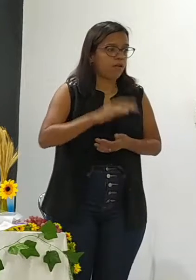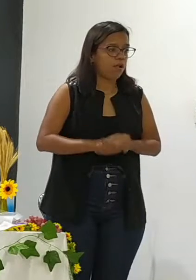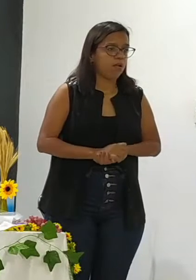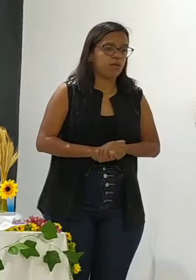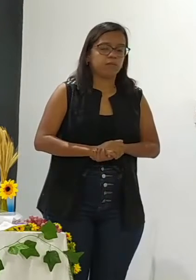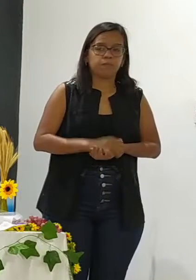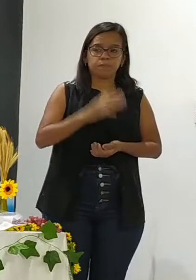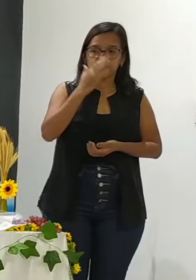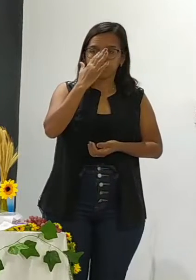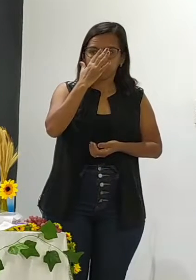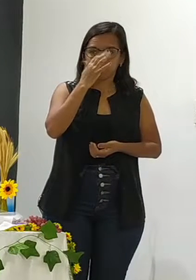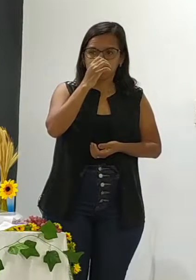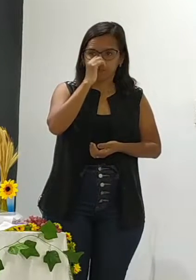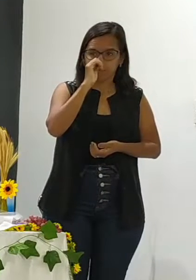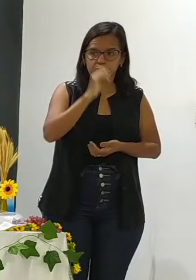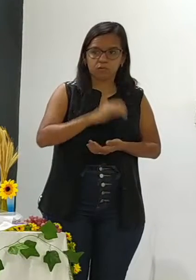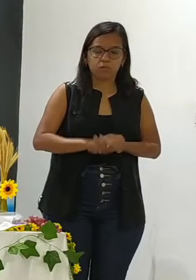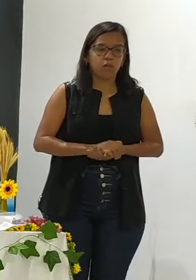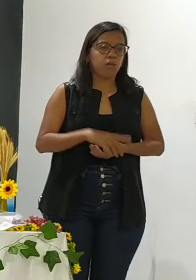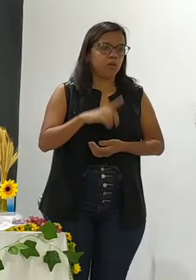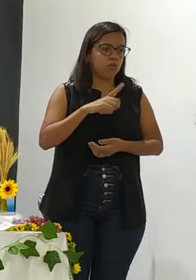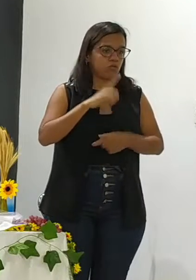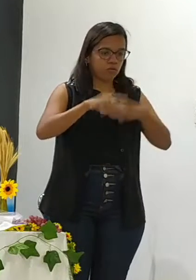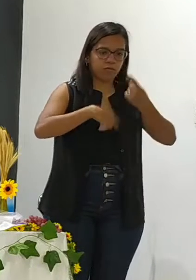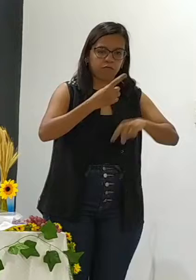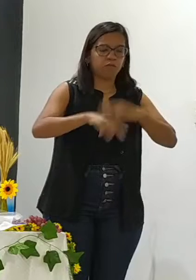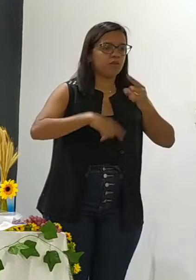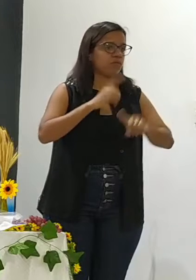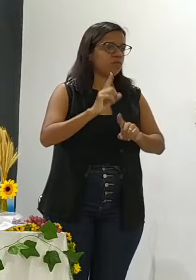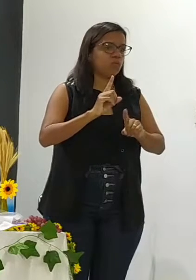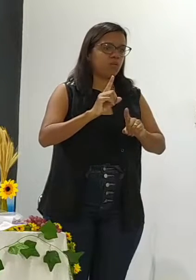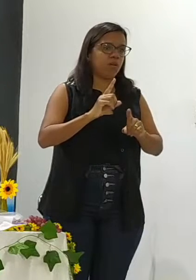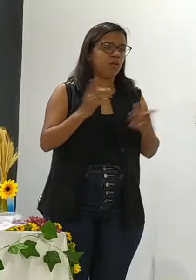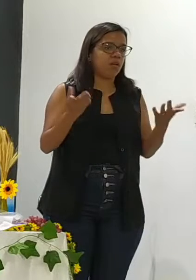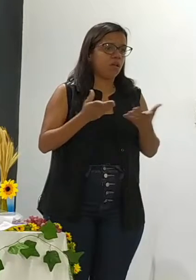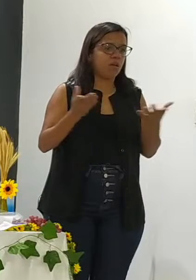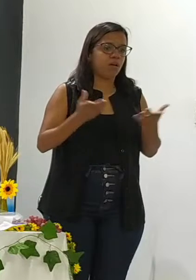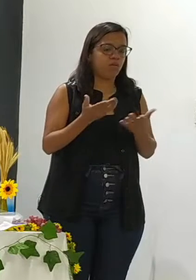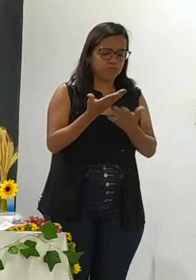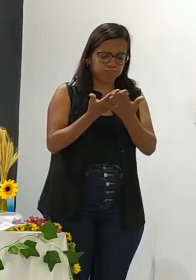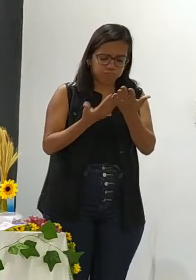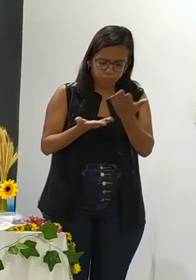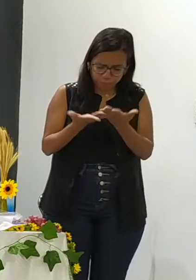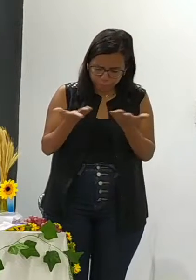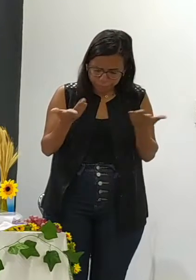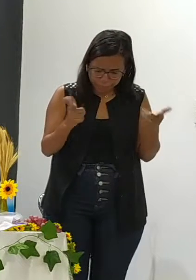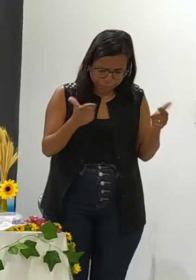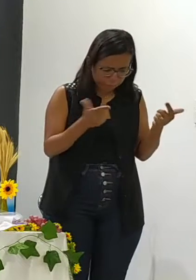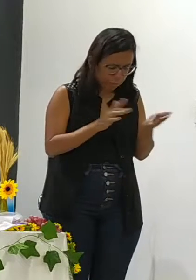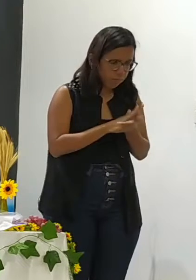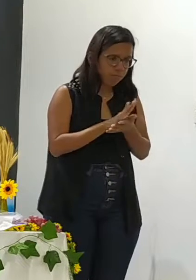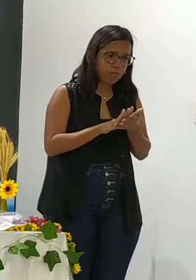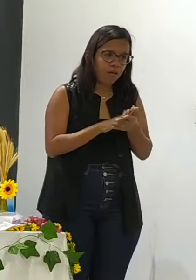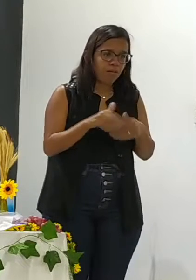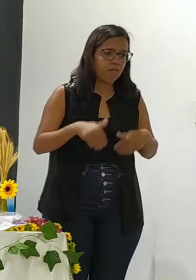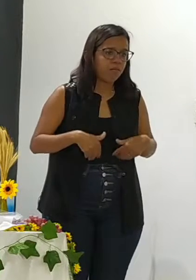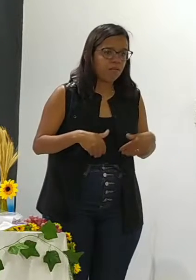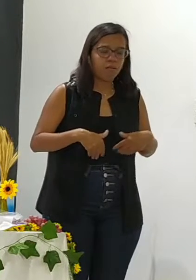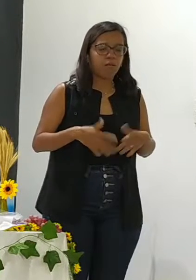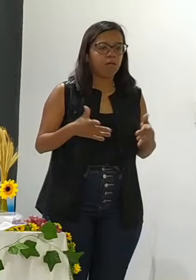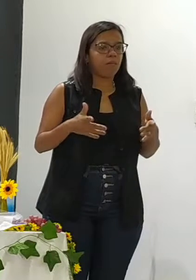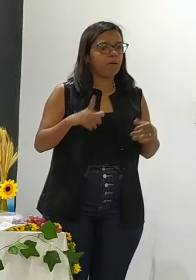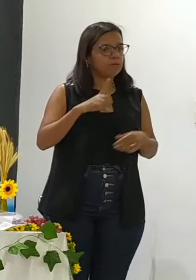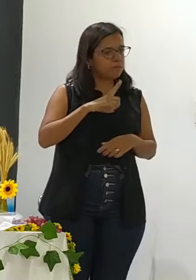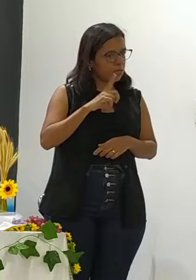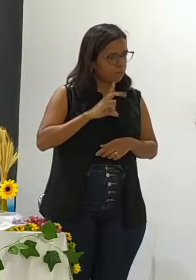saí daqui, eu ainda tinha fartura. E agora minhas mãos estão vazias, eu não tenho nada. Mas sempre